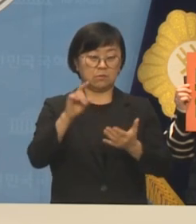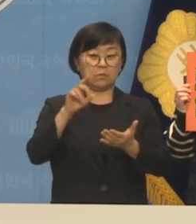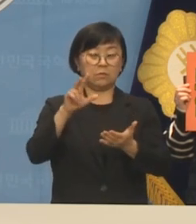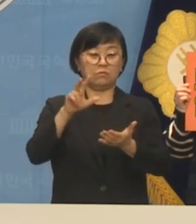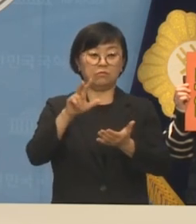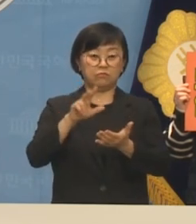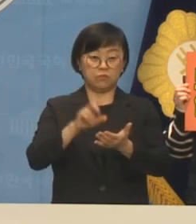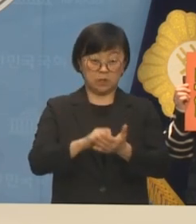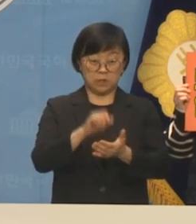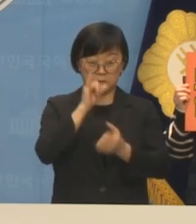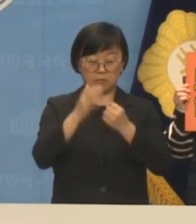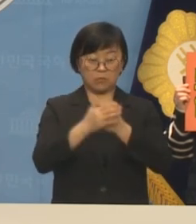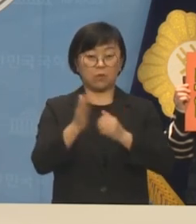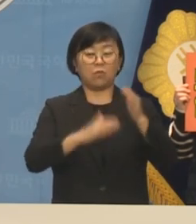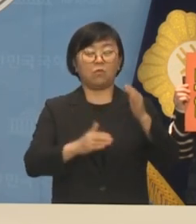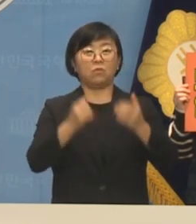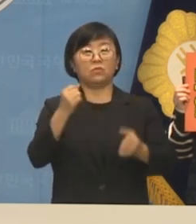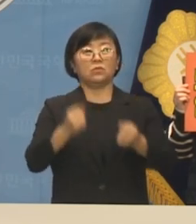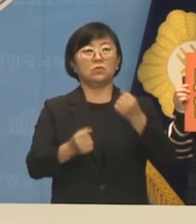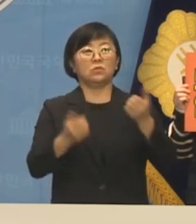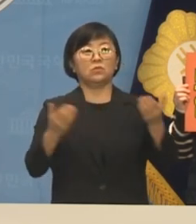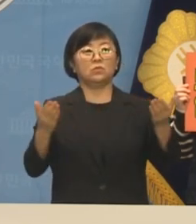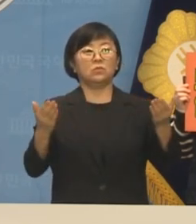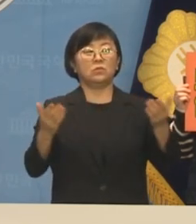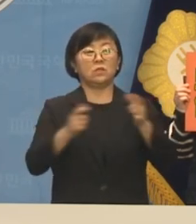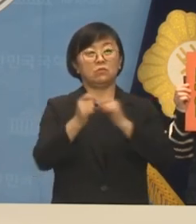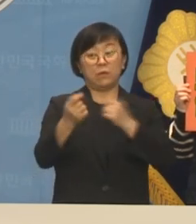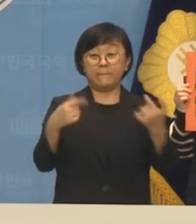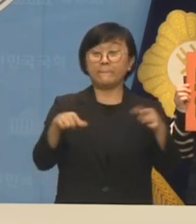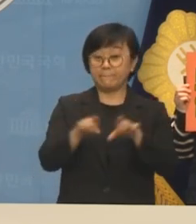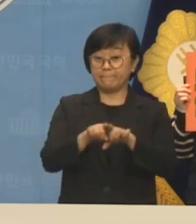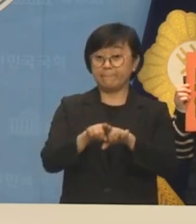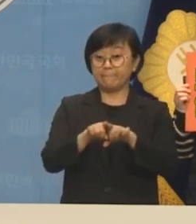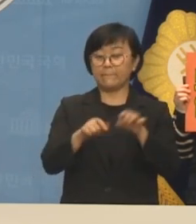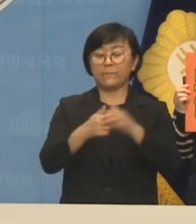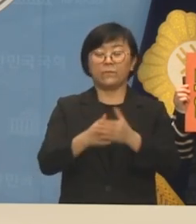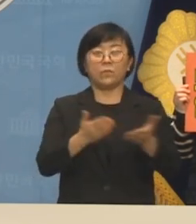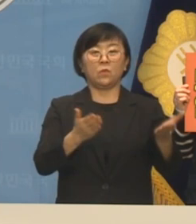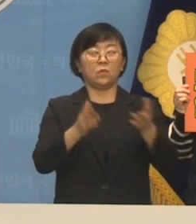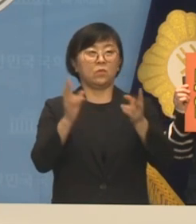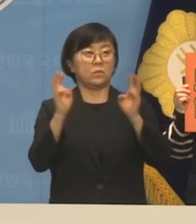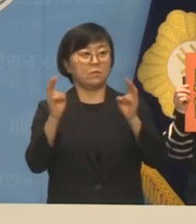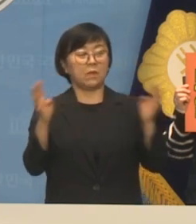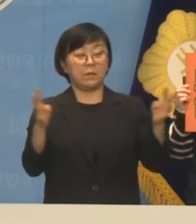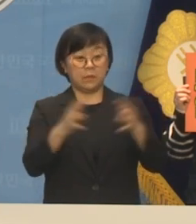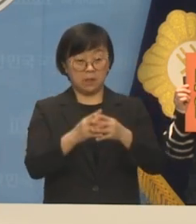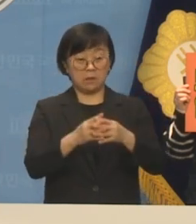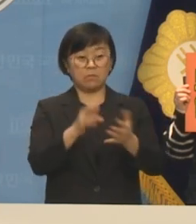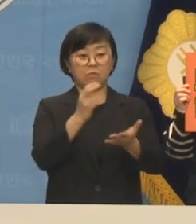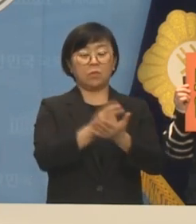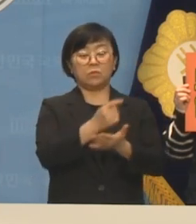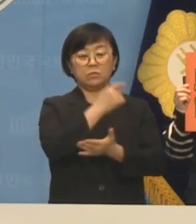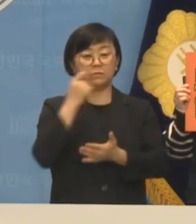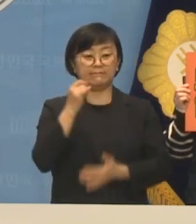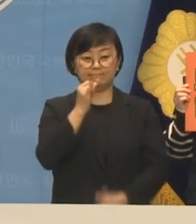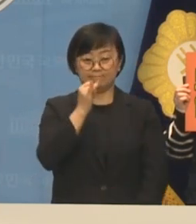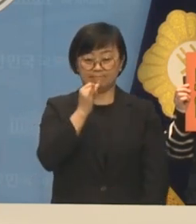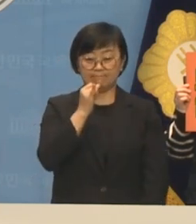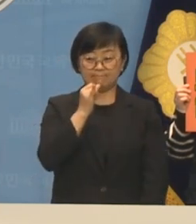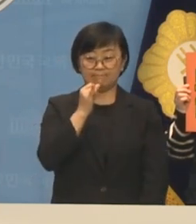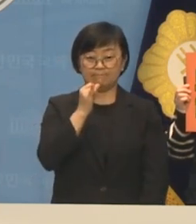것입니다. 공공운수노조가 콘텐츠진흥원 지부와 함께 노사가 합의한 그리고 법으로도 보장되어